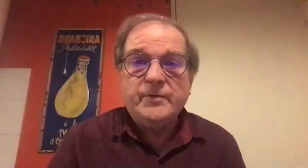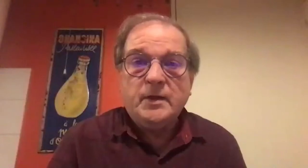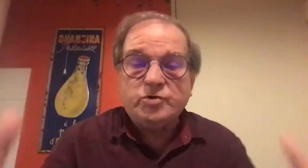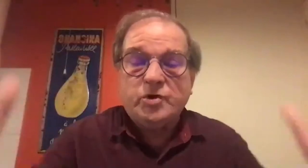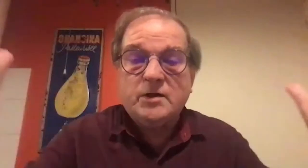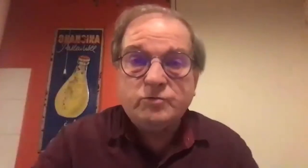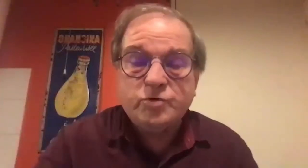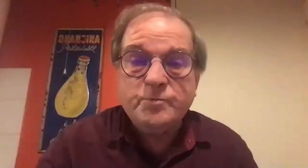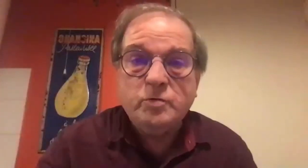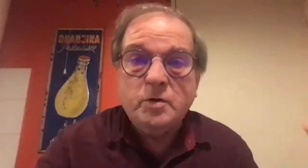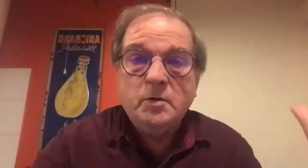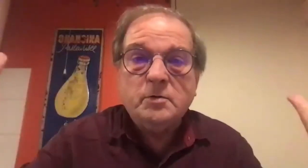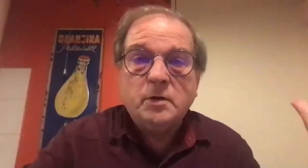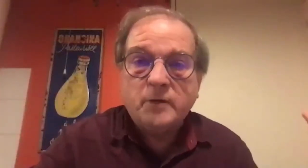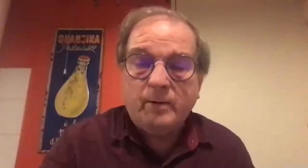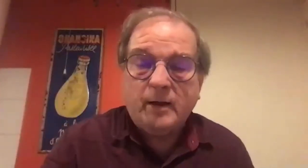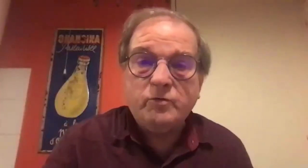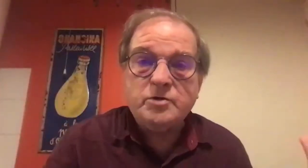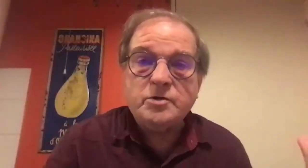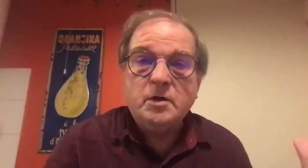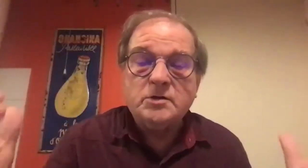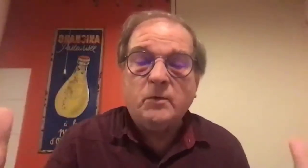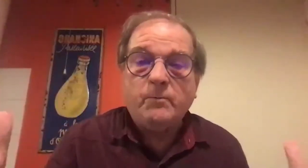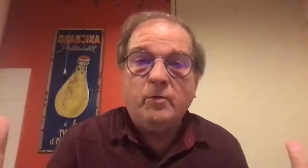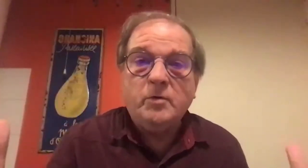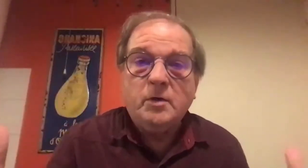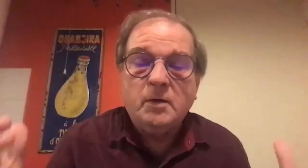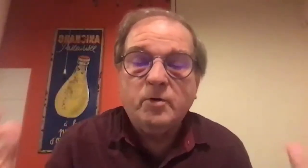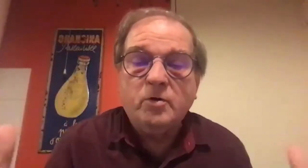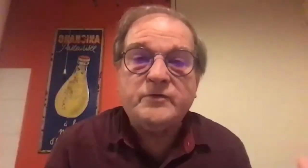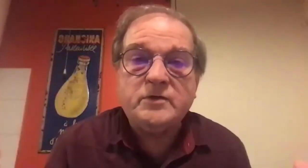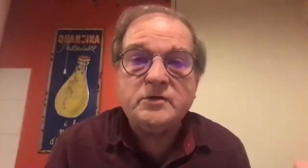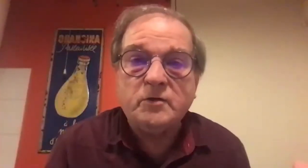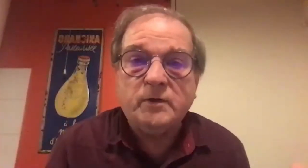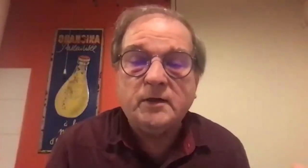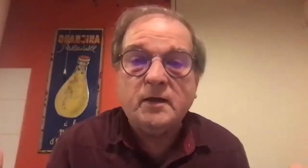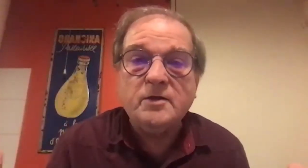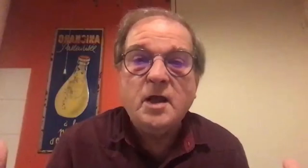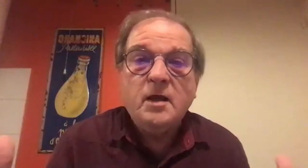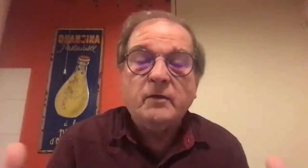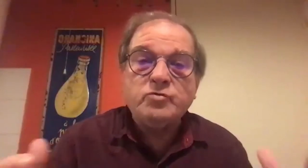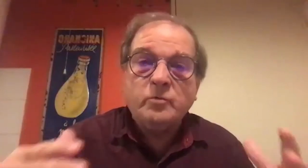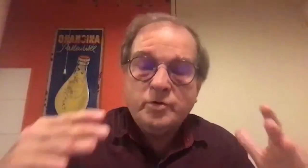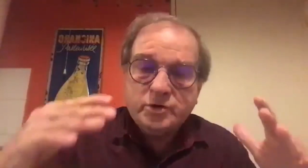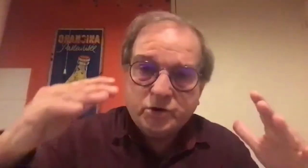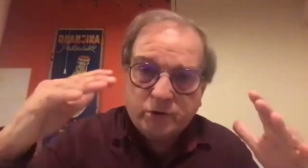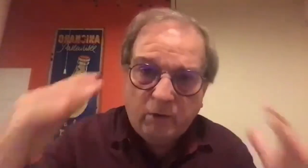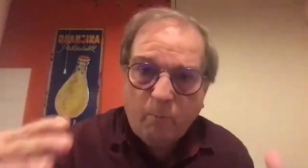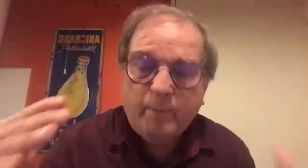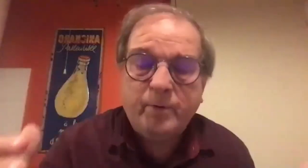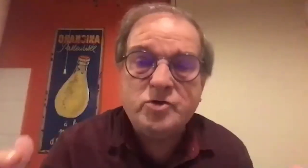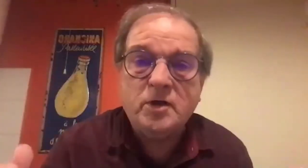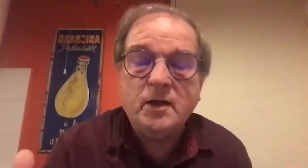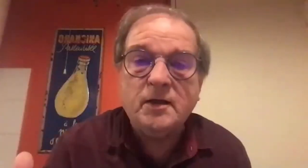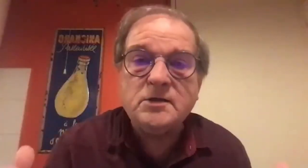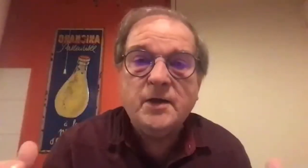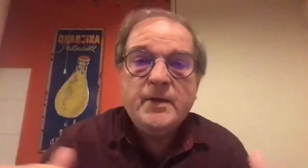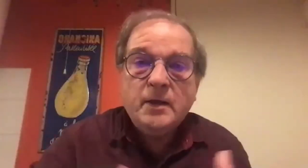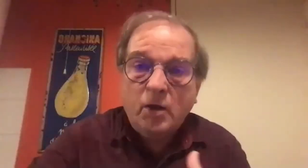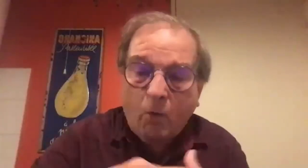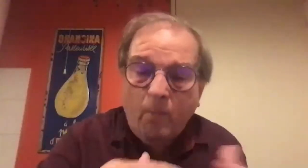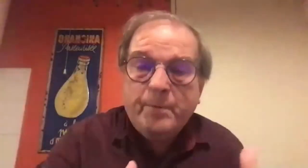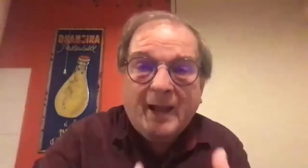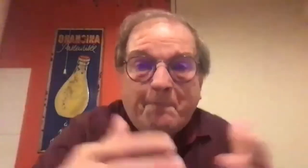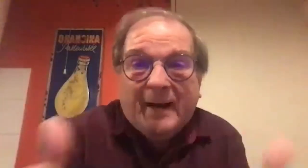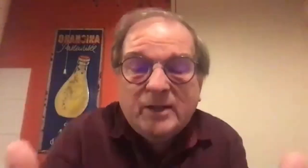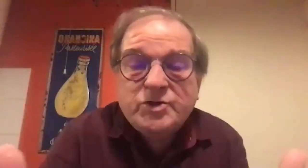greve dos 300 mil trabalhadores em São Paulo, em 1953, né, os comunistas têm um papel de liderança